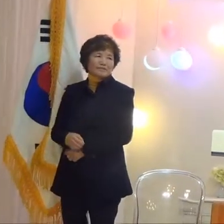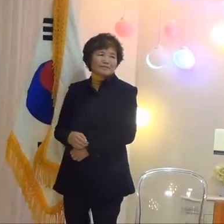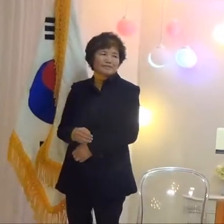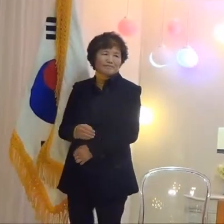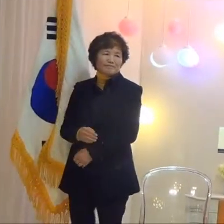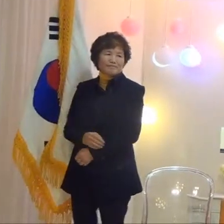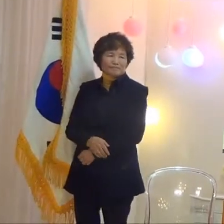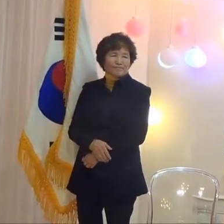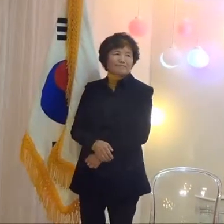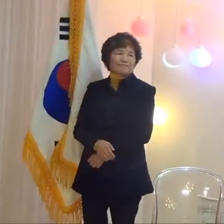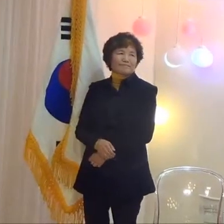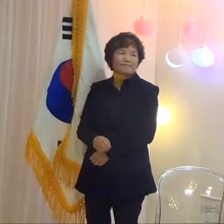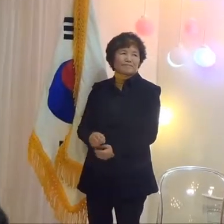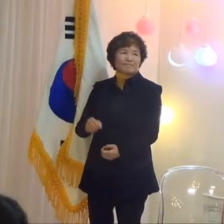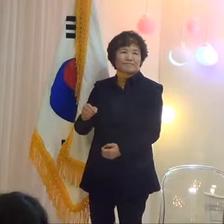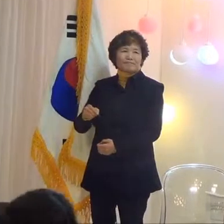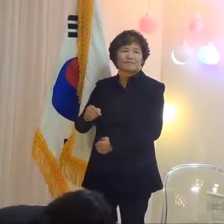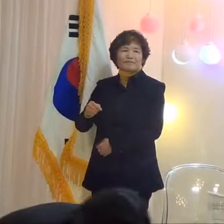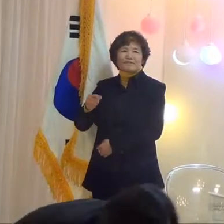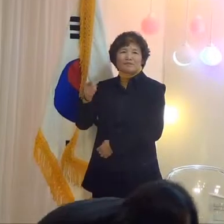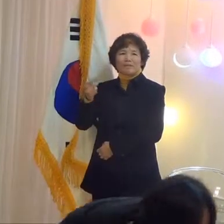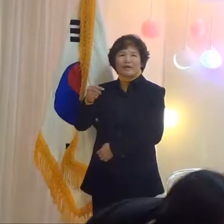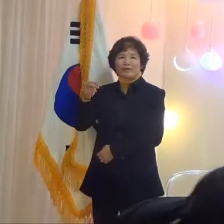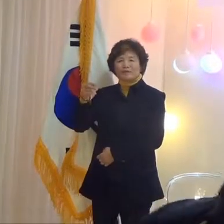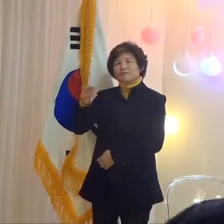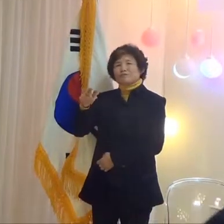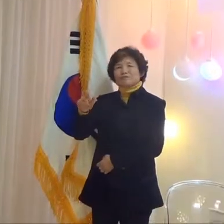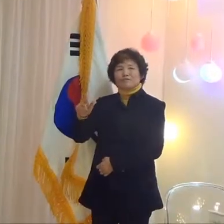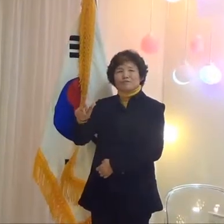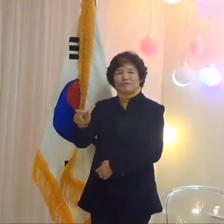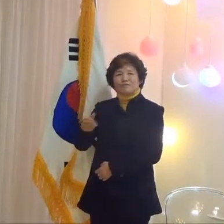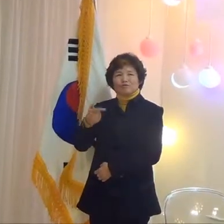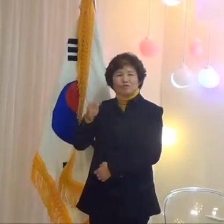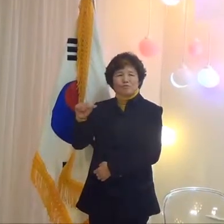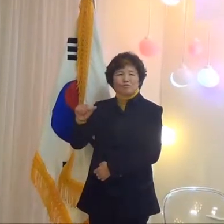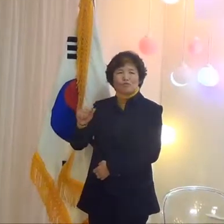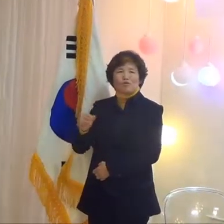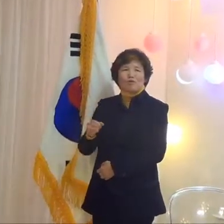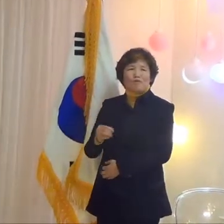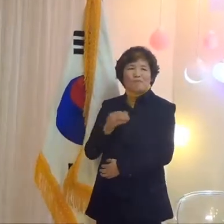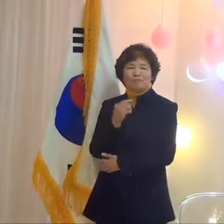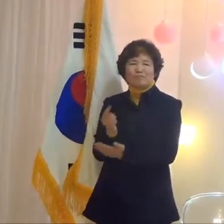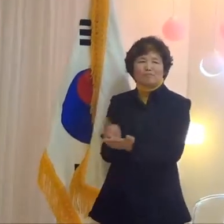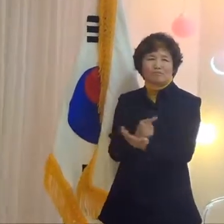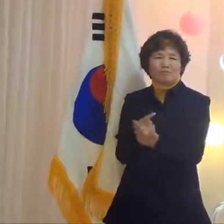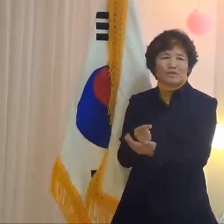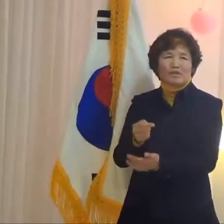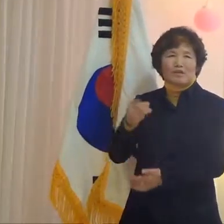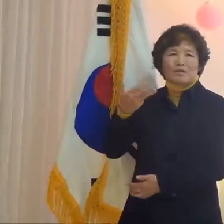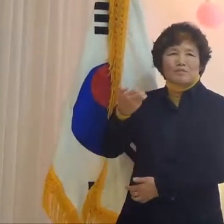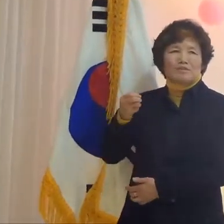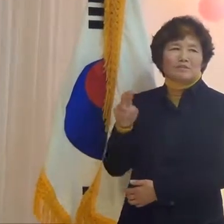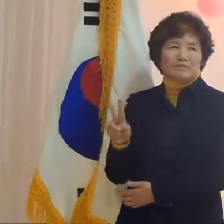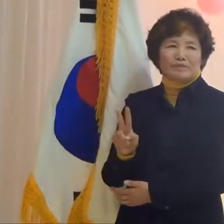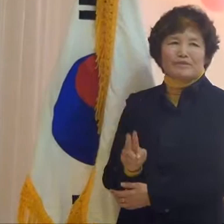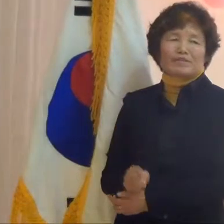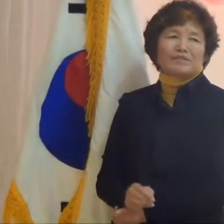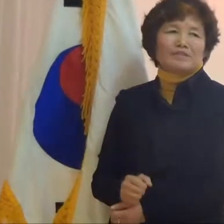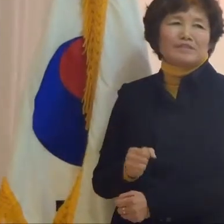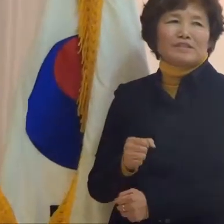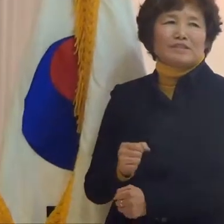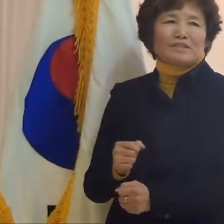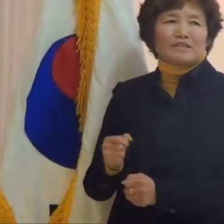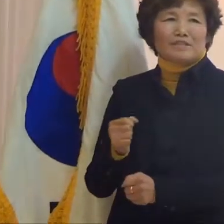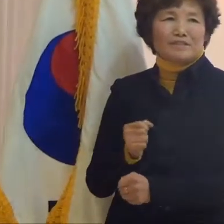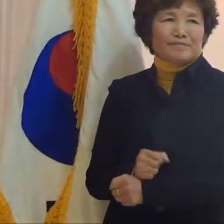다 뻥입니다. 키는 한 169고요. 몸무게는 지금 82. 사실 저는 작가가 아닙니다. 그냥 글